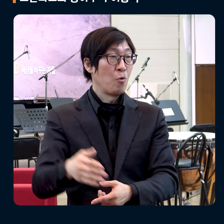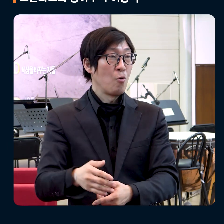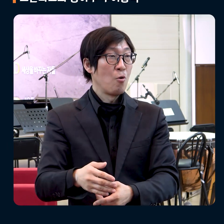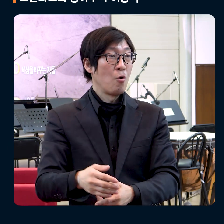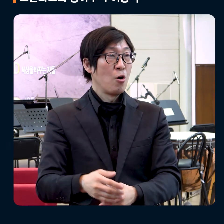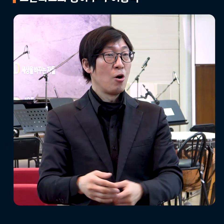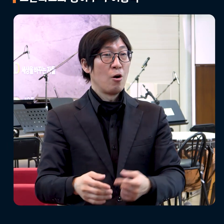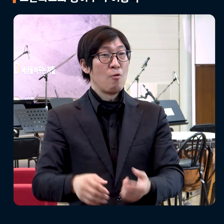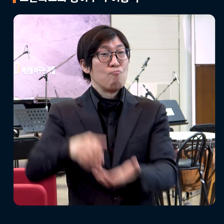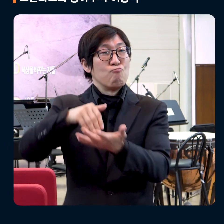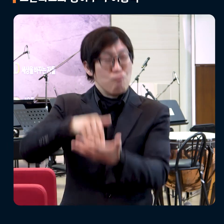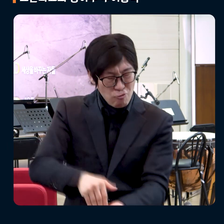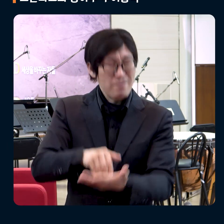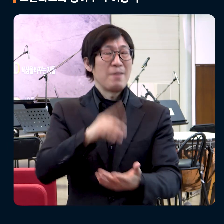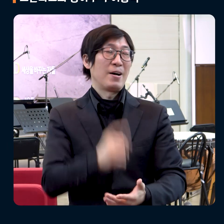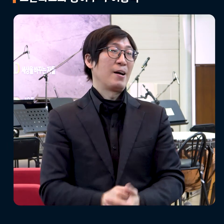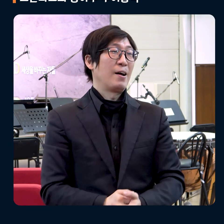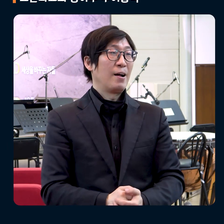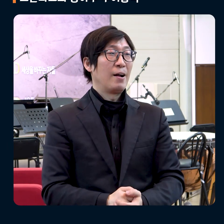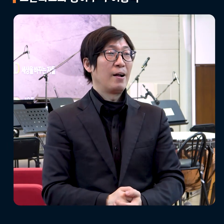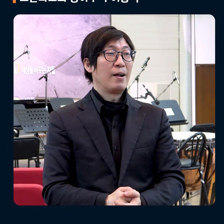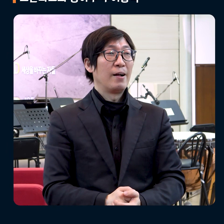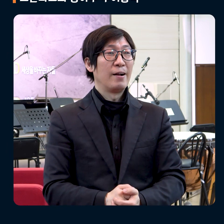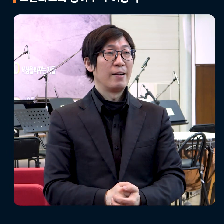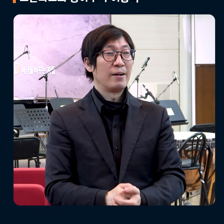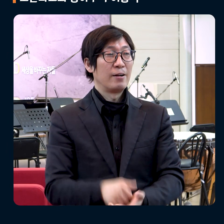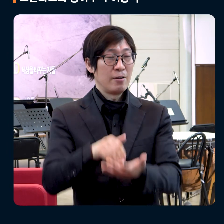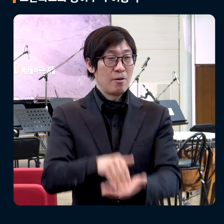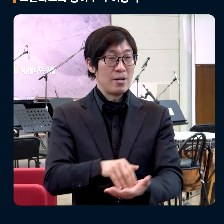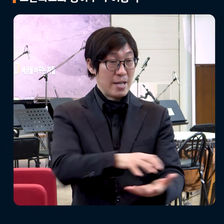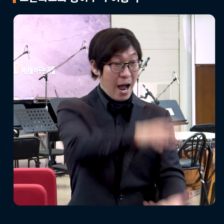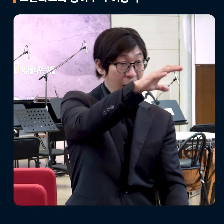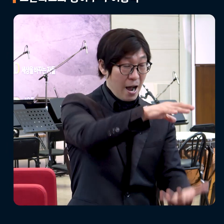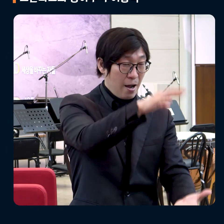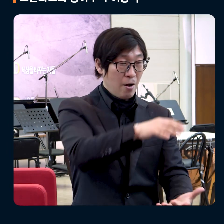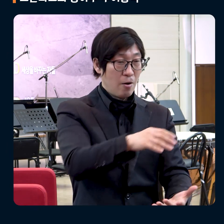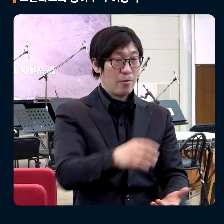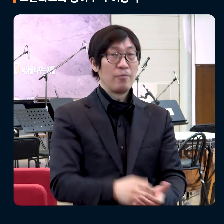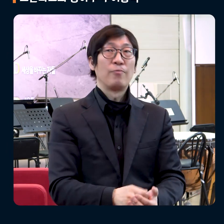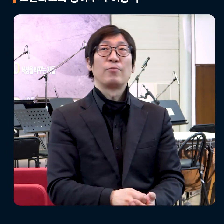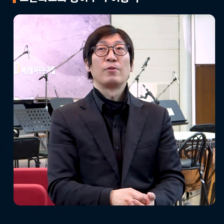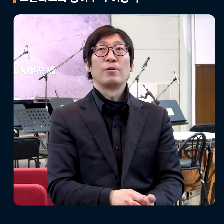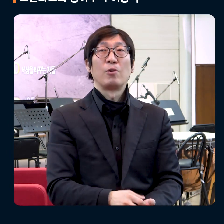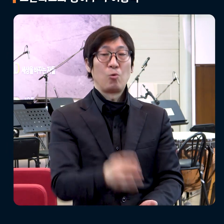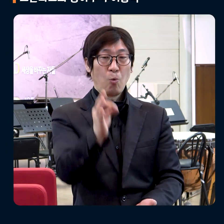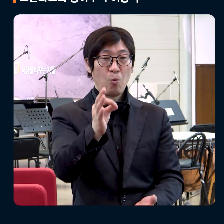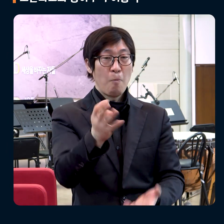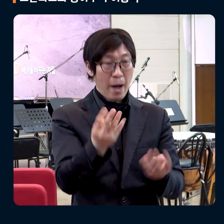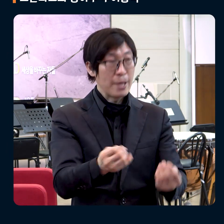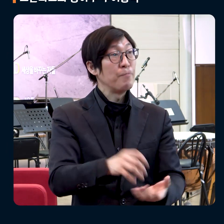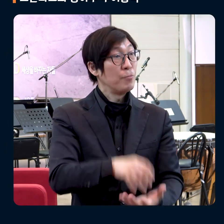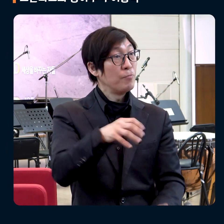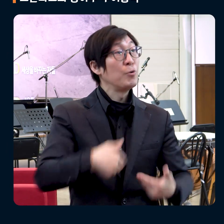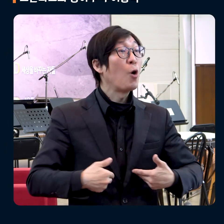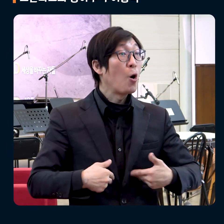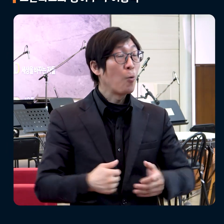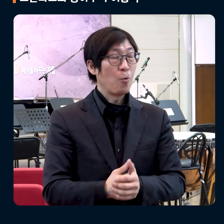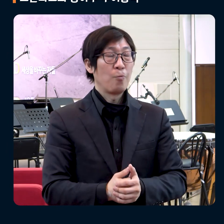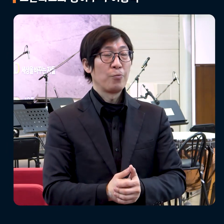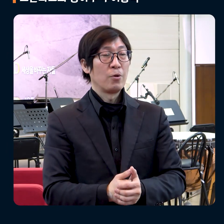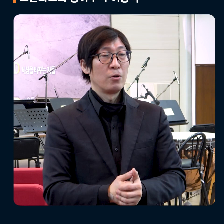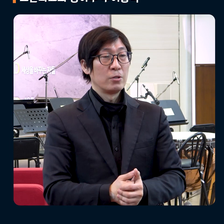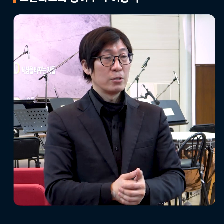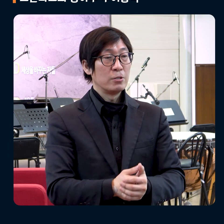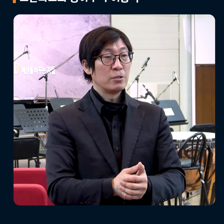1kg, 2kg가 아니에요. 30kg를 가져왔습니다. 이것은 상당한 양이고 상당한 돈이 들어가는 양인데,